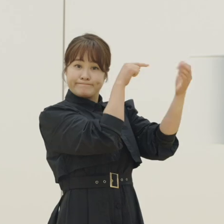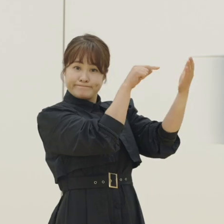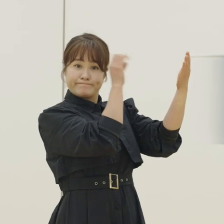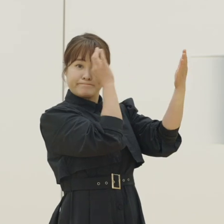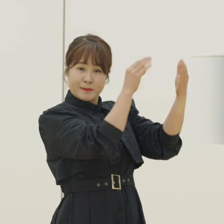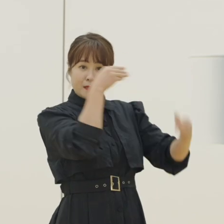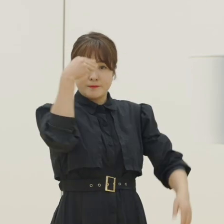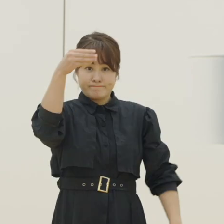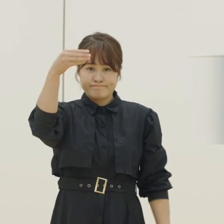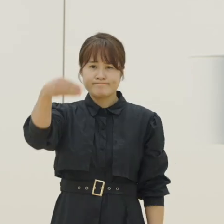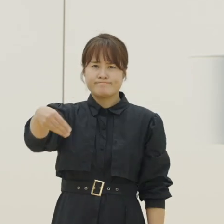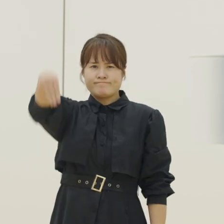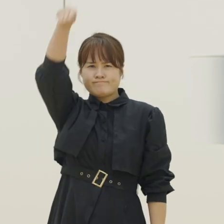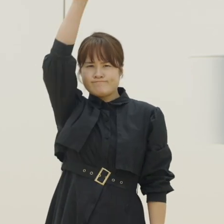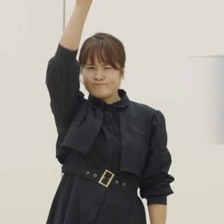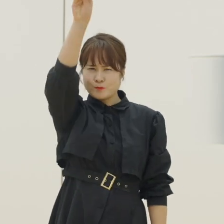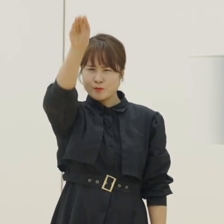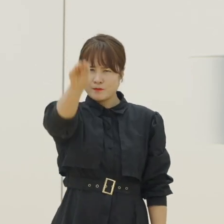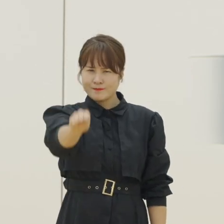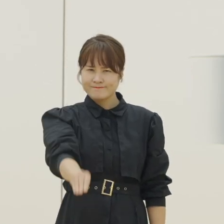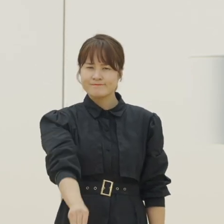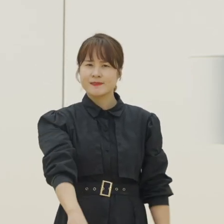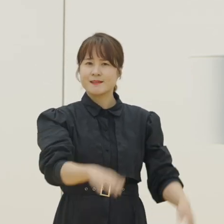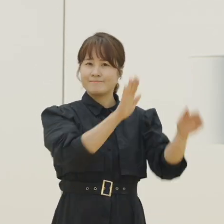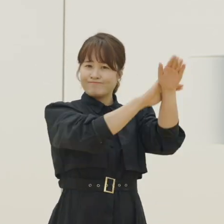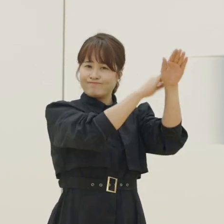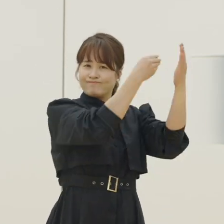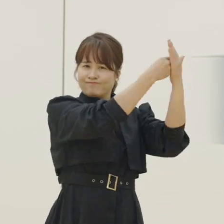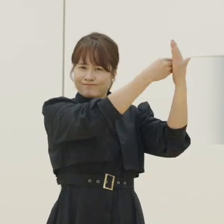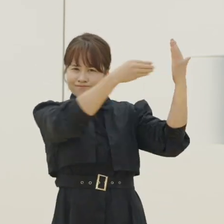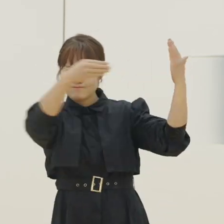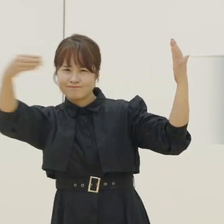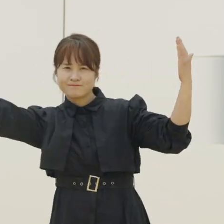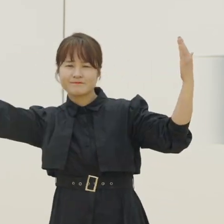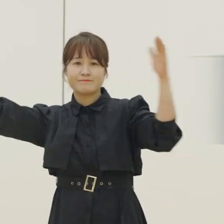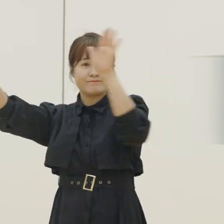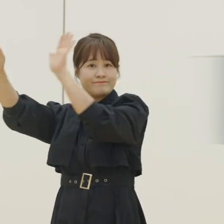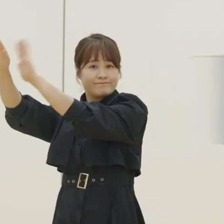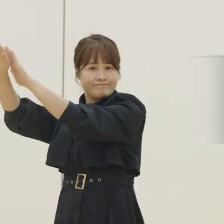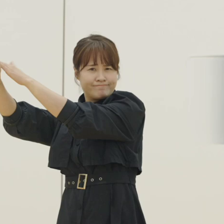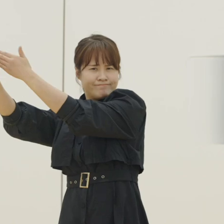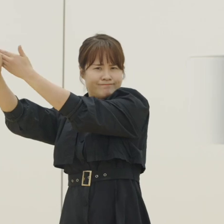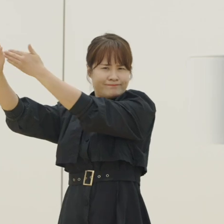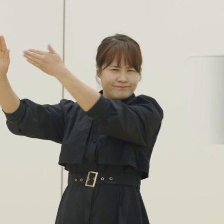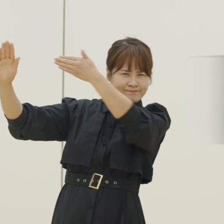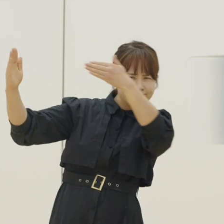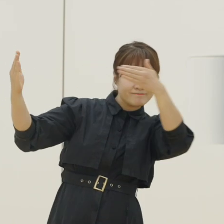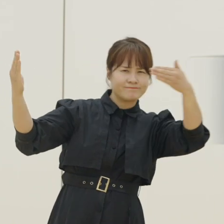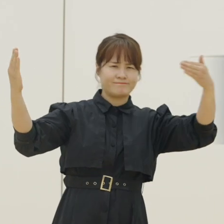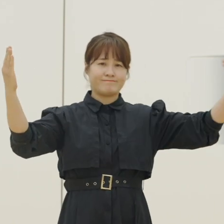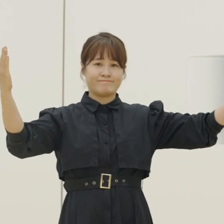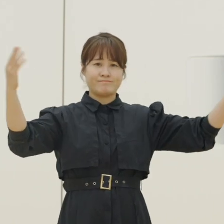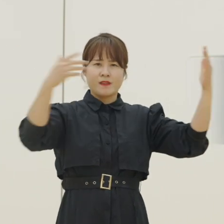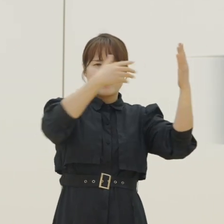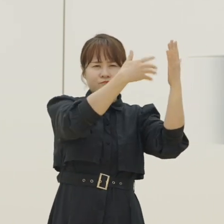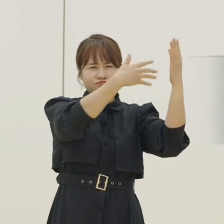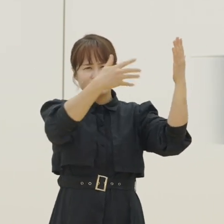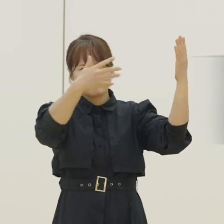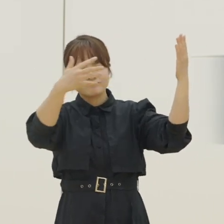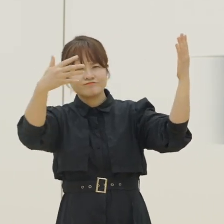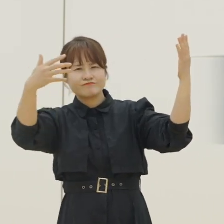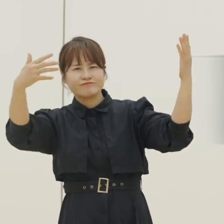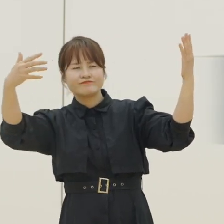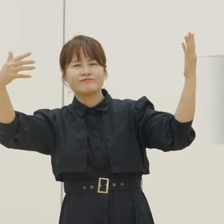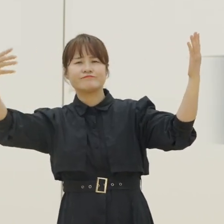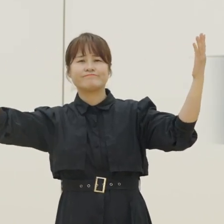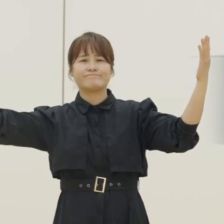작품들에서 보이는 붓자국은 위에서 아래로, 왼쪽에서 오른쪽으로 혹은 오른쪽에서 왼쪽으로 그라데이션이